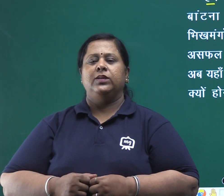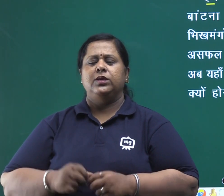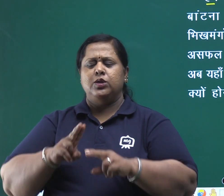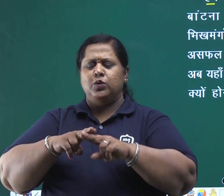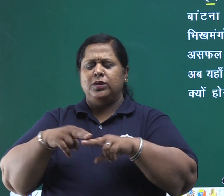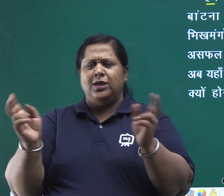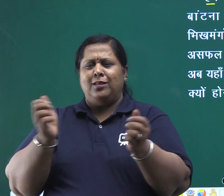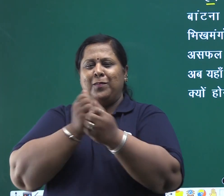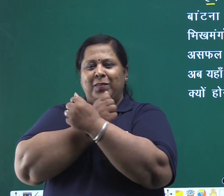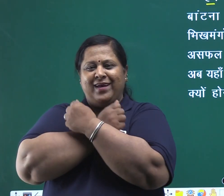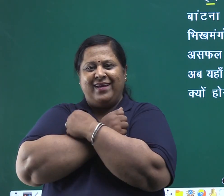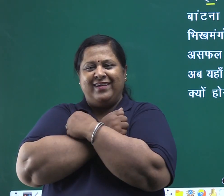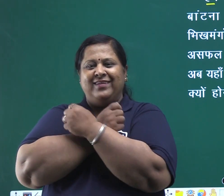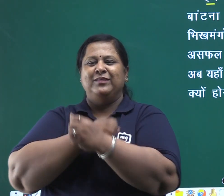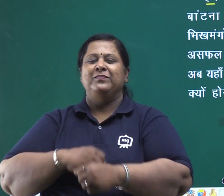स्वच्छंद प्यार